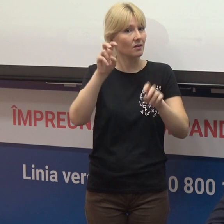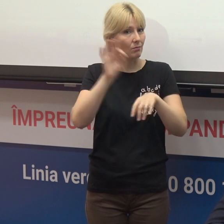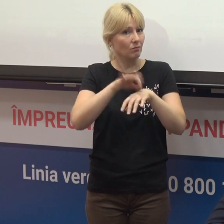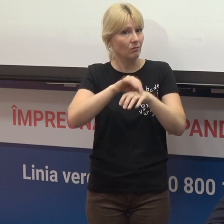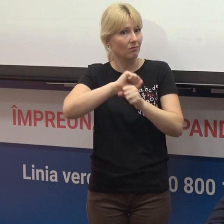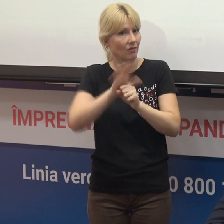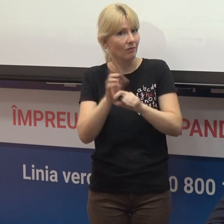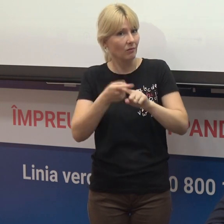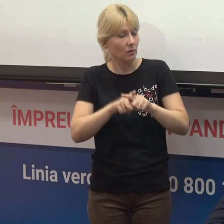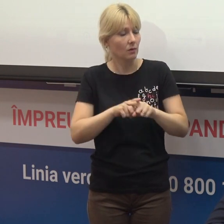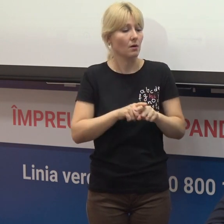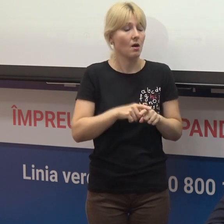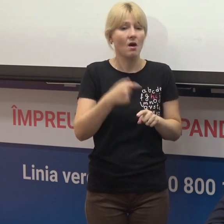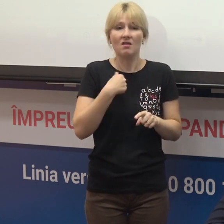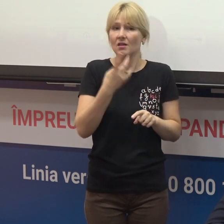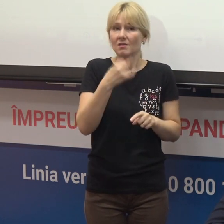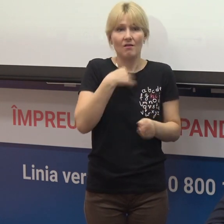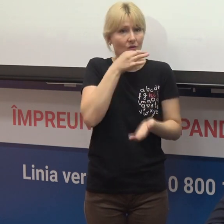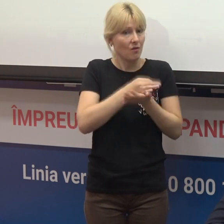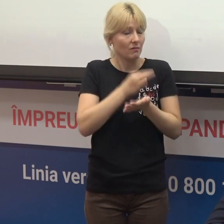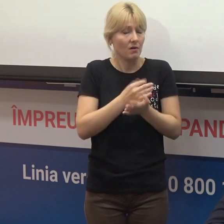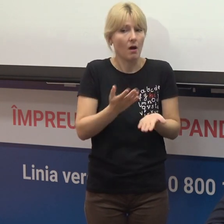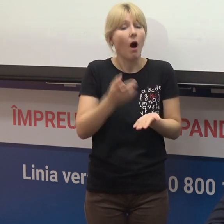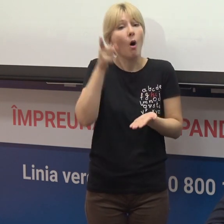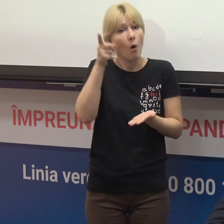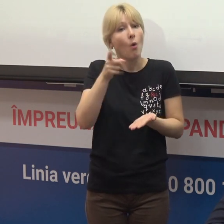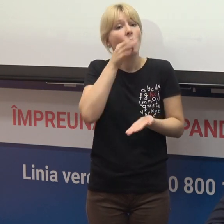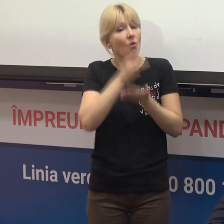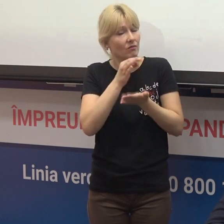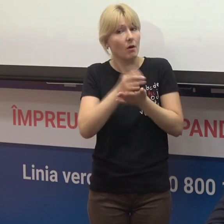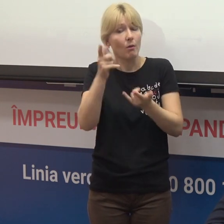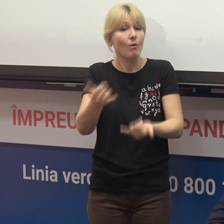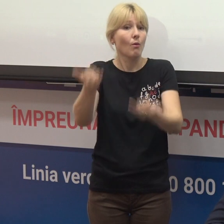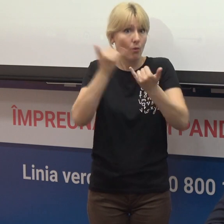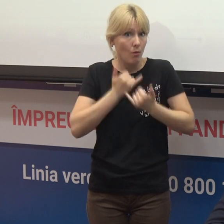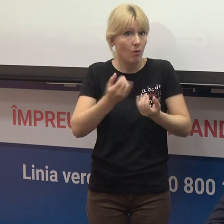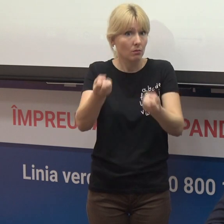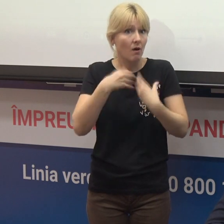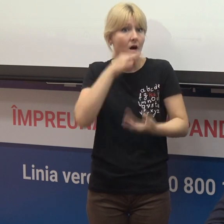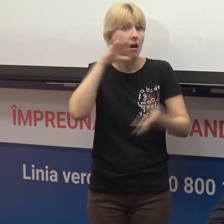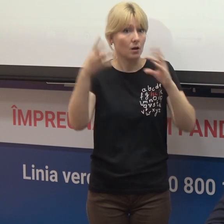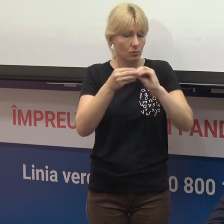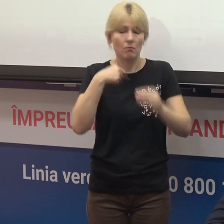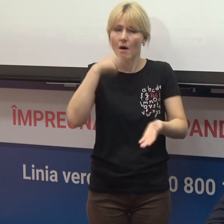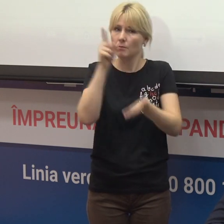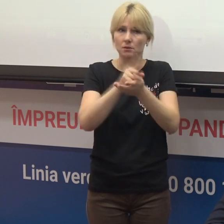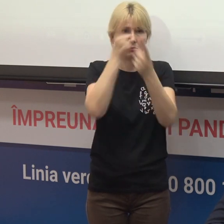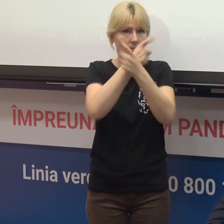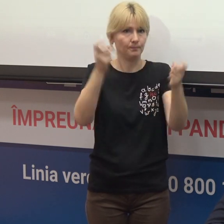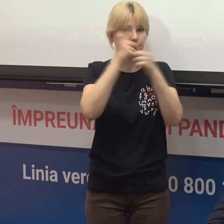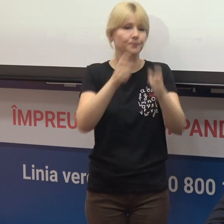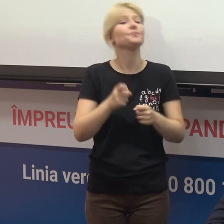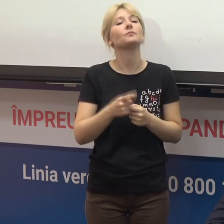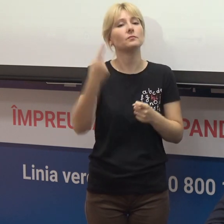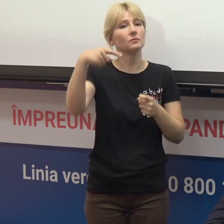și cum vom avea rezultatele disponibile, credeți-ne că le vom face publice imediat. Mulțumesc frumos.